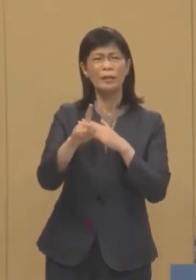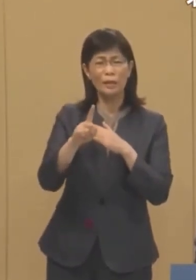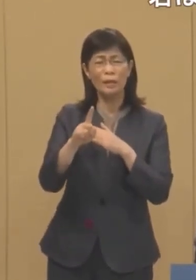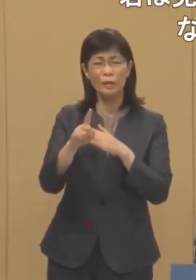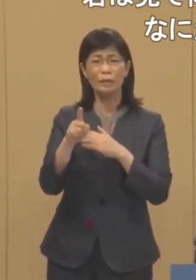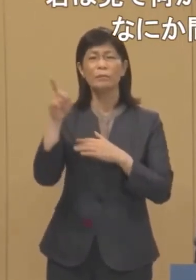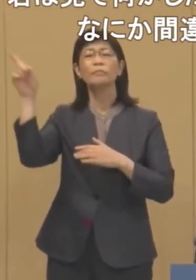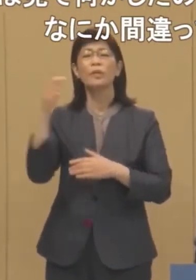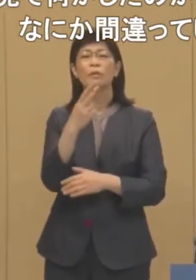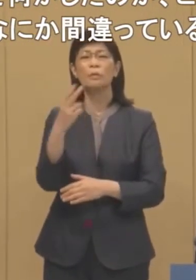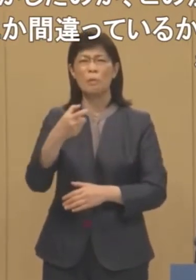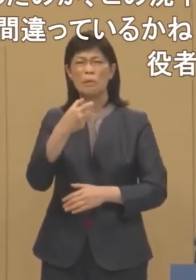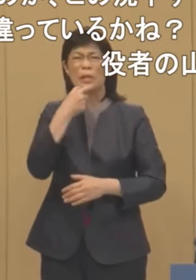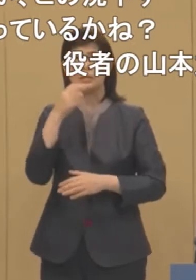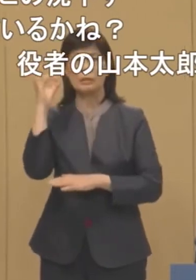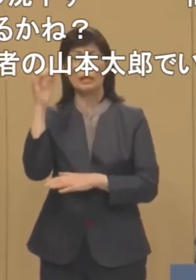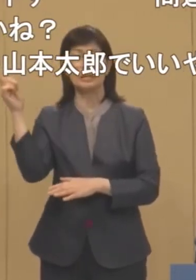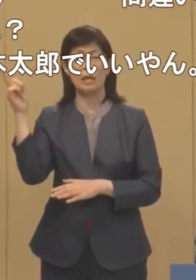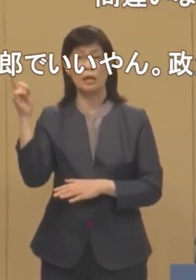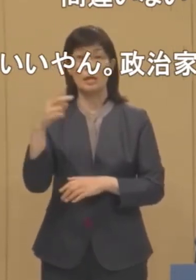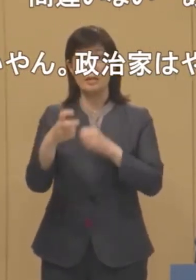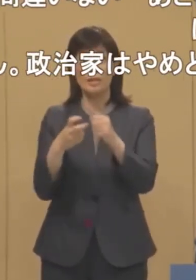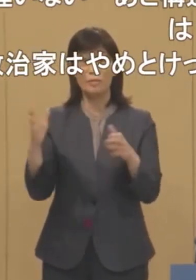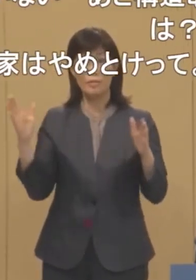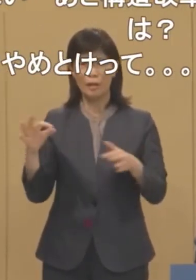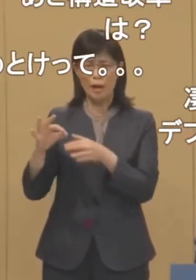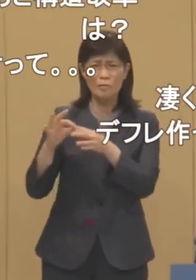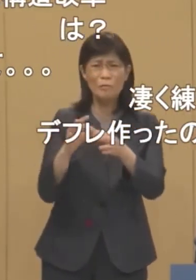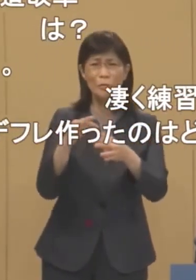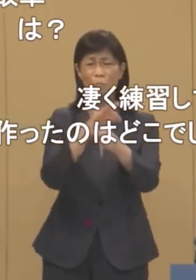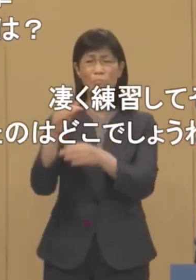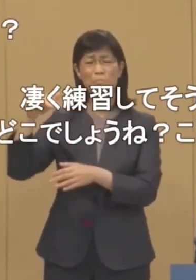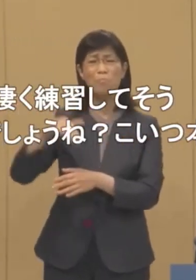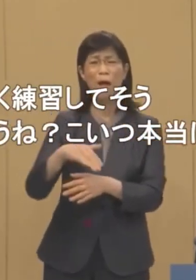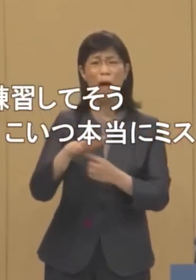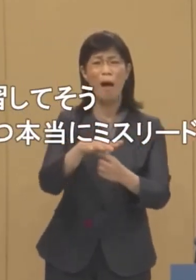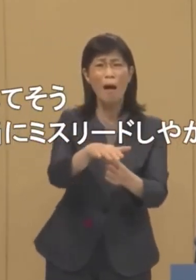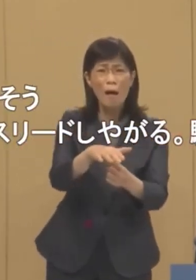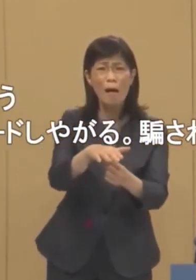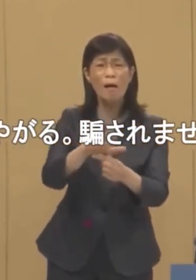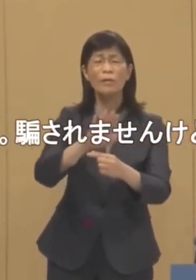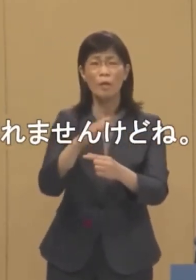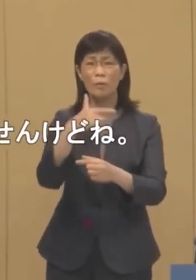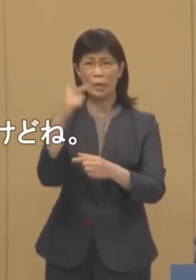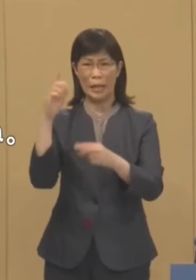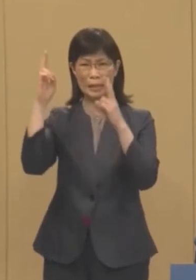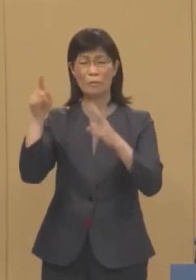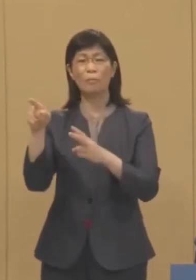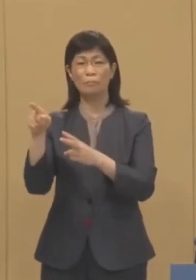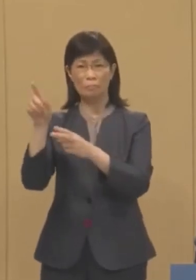20年以上のデフレから本気で脱却する気もなく大企業法永久を増やすために働き方を